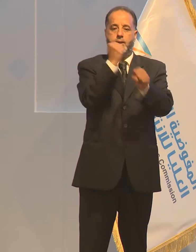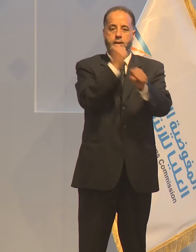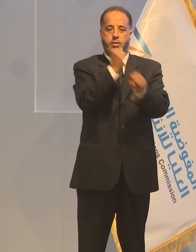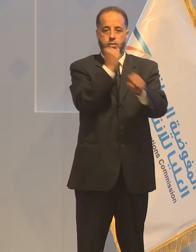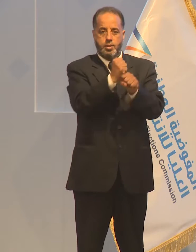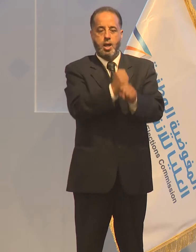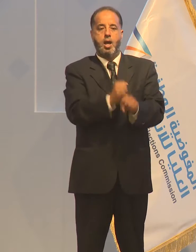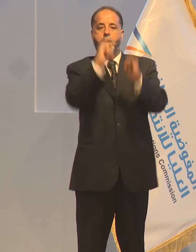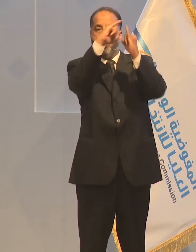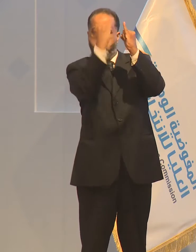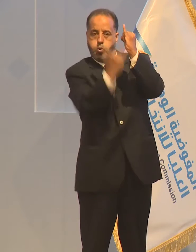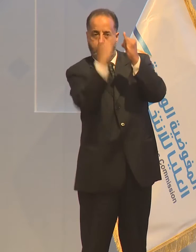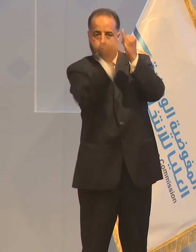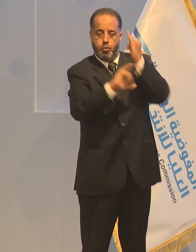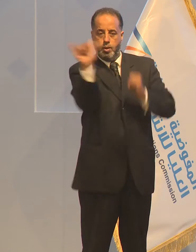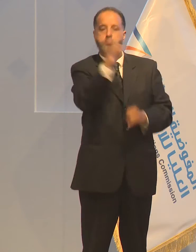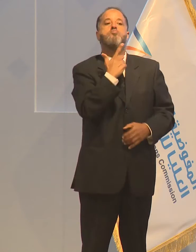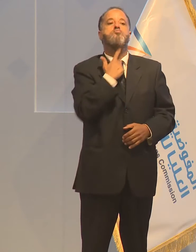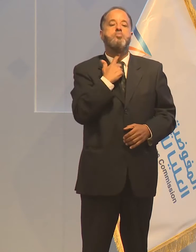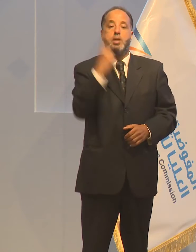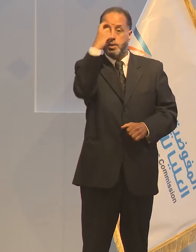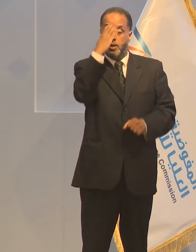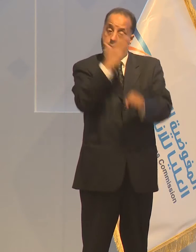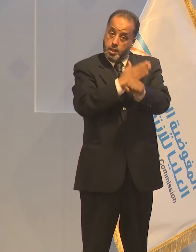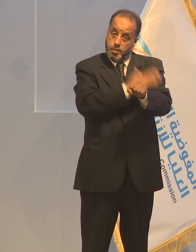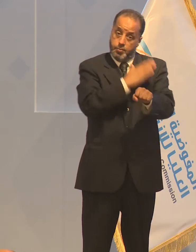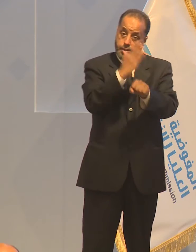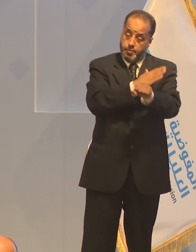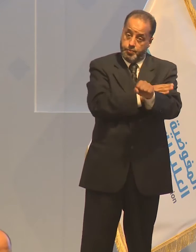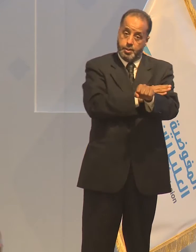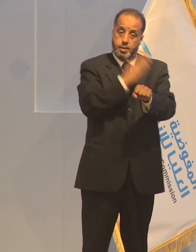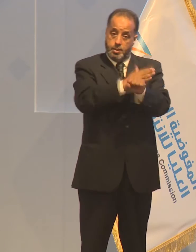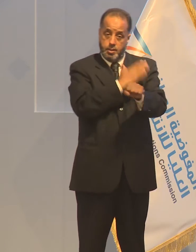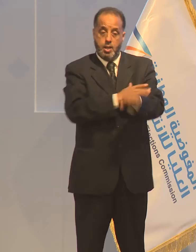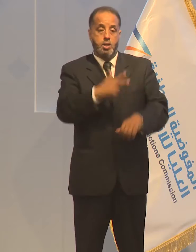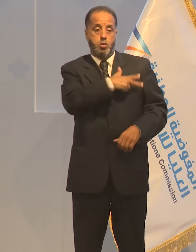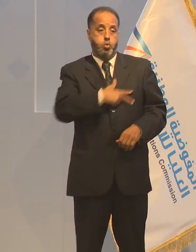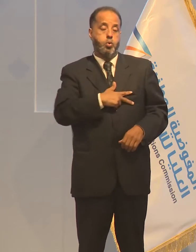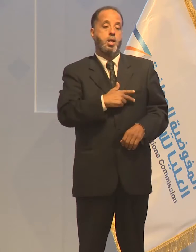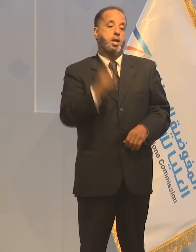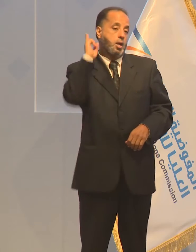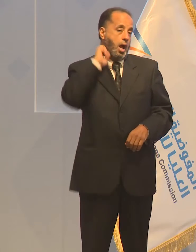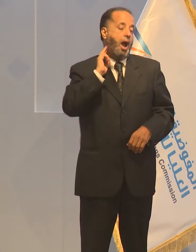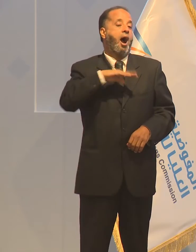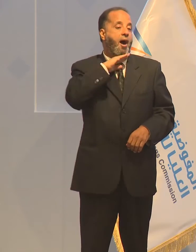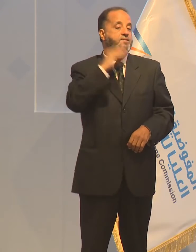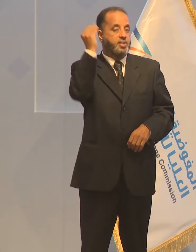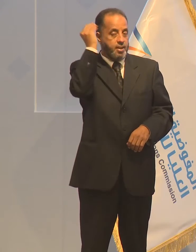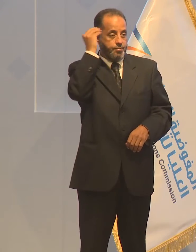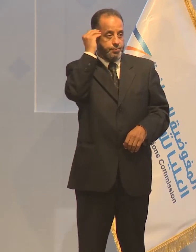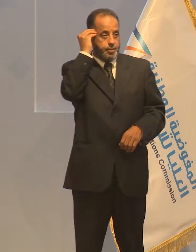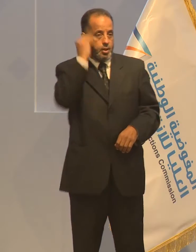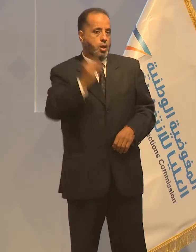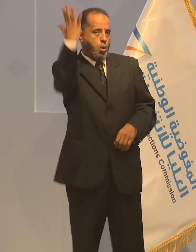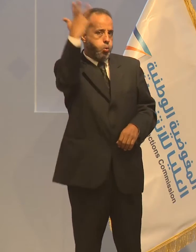قيام المفوضية بدورها رغم الظروف ورغم الوضع السائد في الدولة الليبية والذي لا يخفى على الجميع